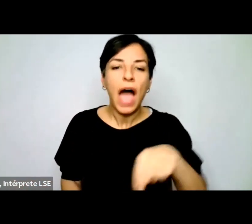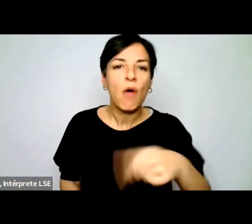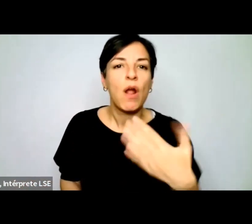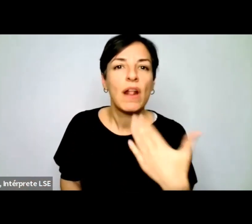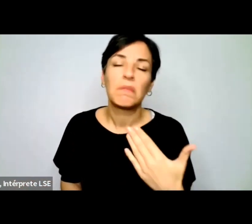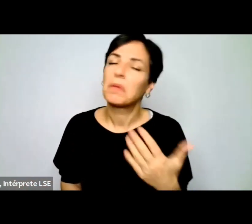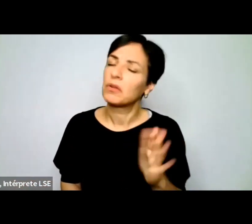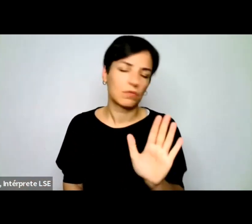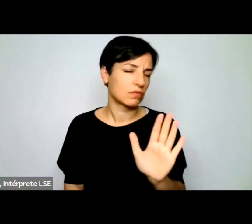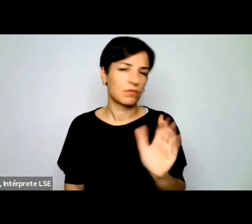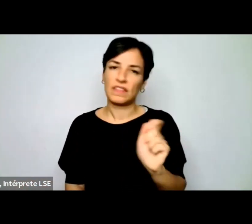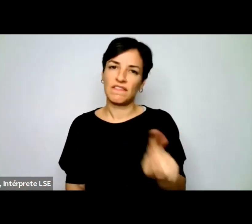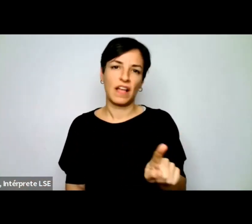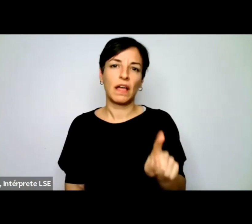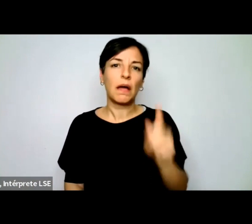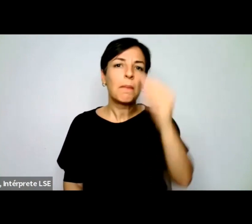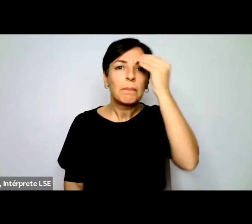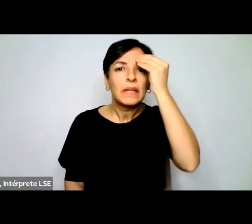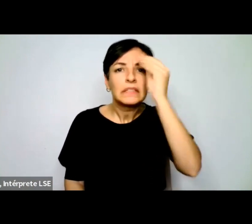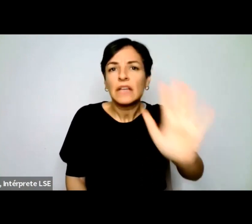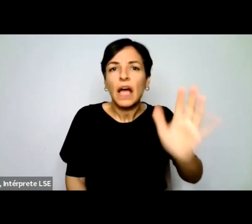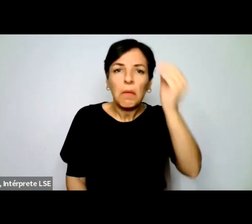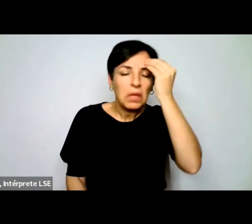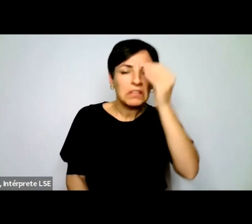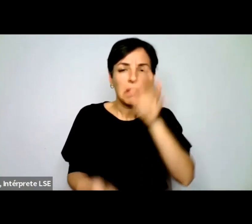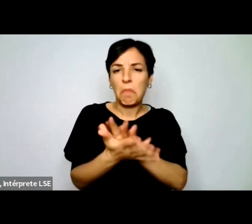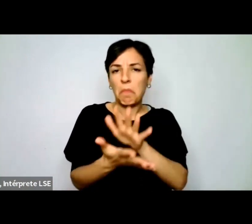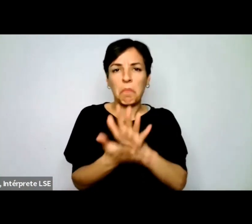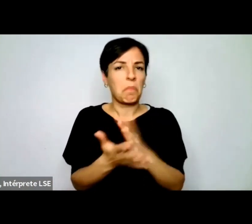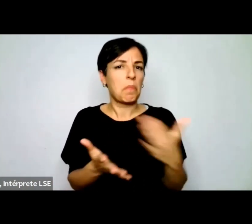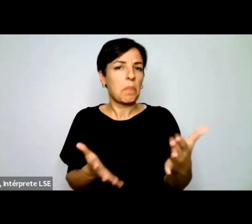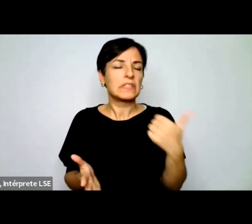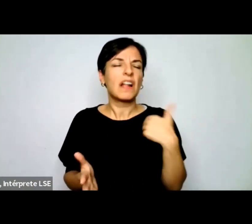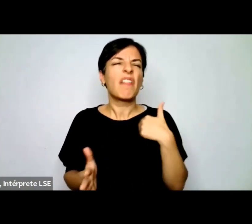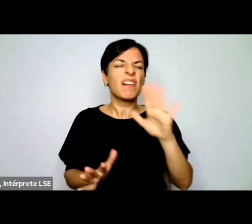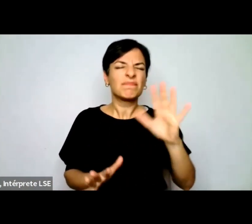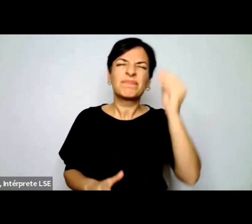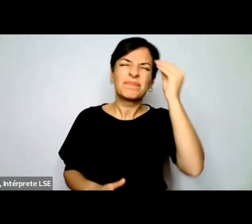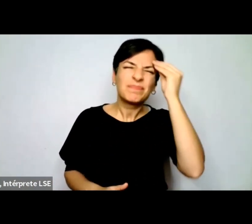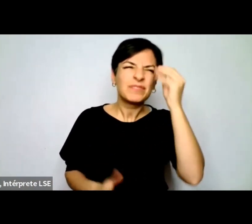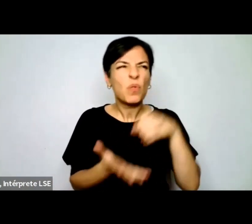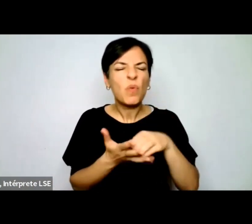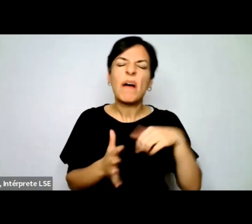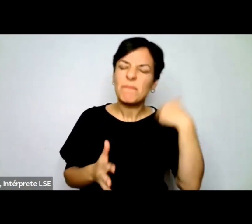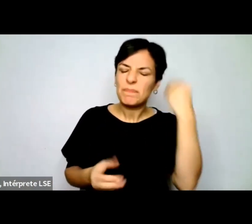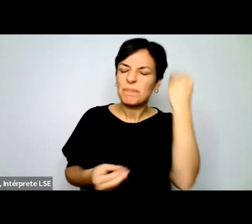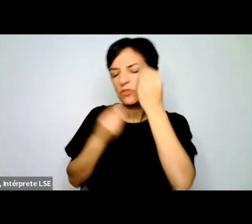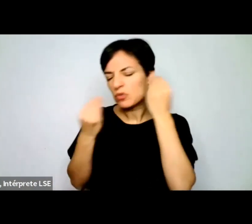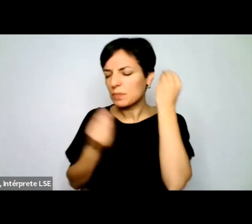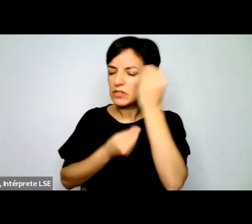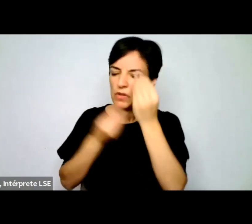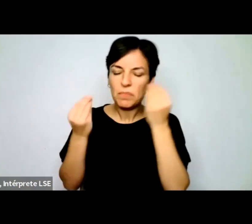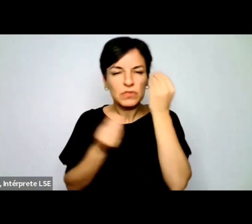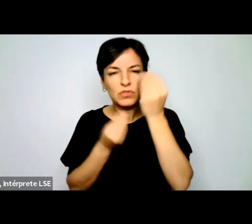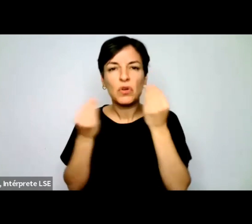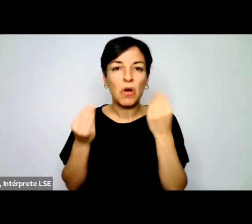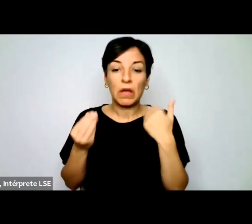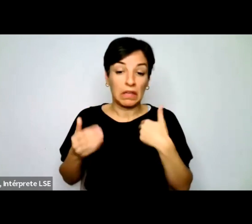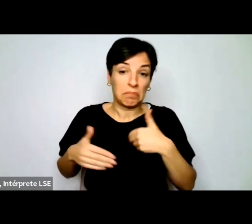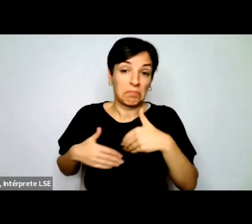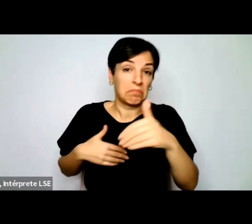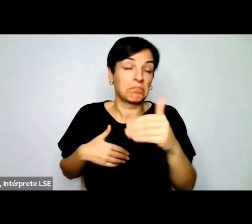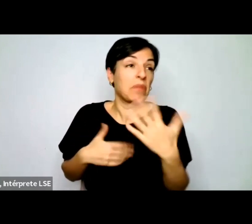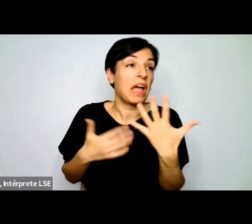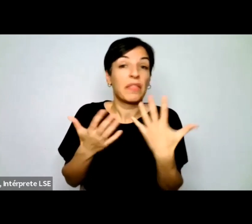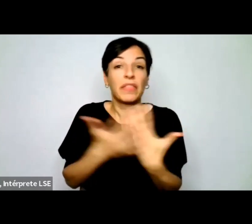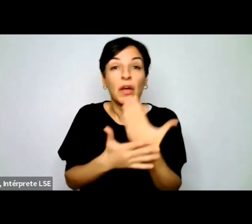decir, puede ser que a lo mejor pues lo queráis meditar, no pasa nada, lo penséis tranquilamente y ya nos decís en un plazo determinado, 5